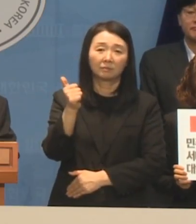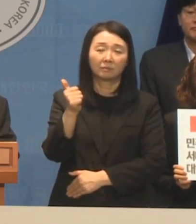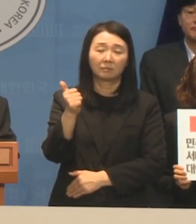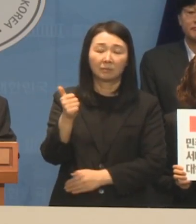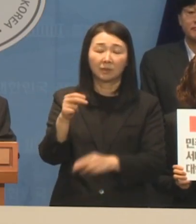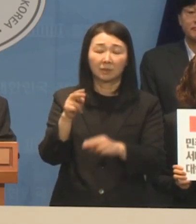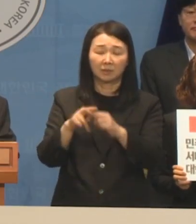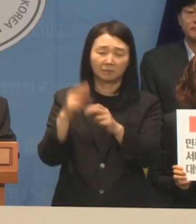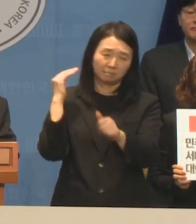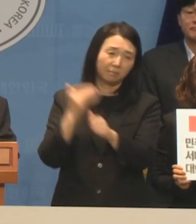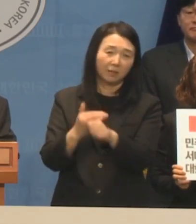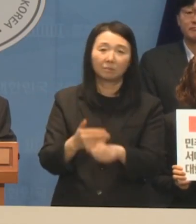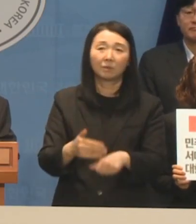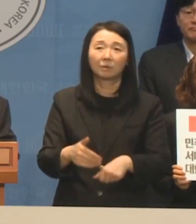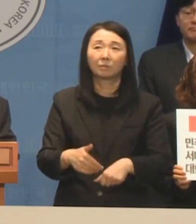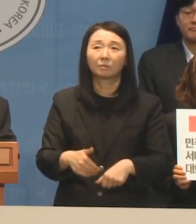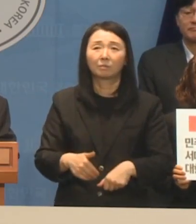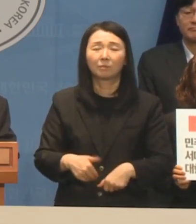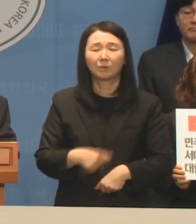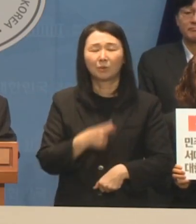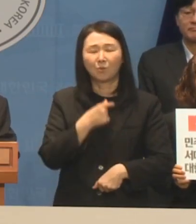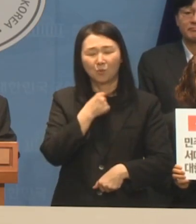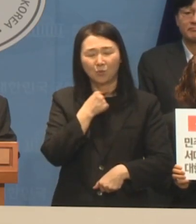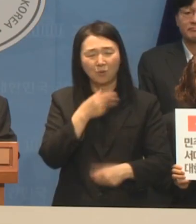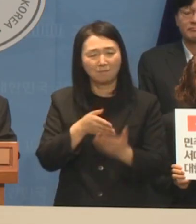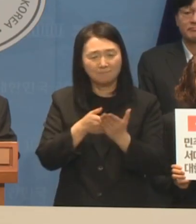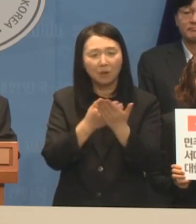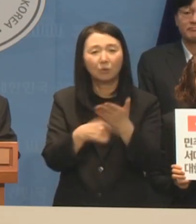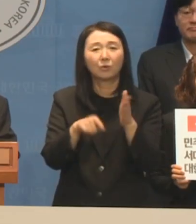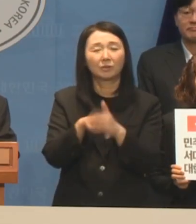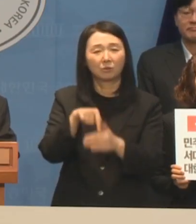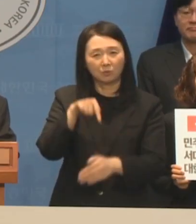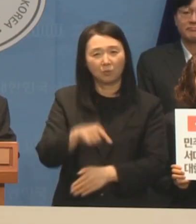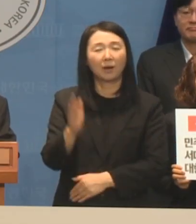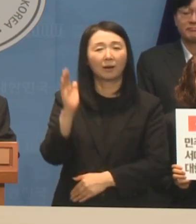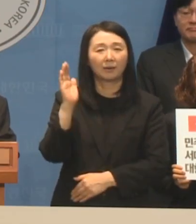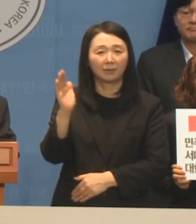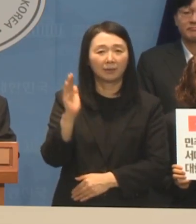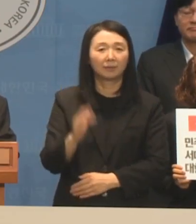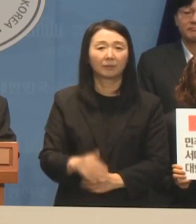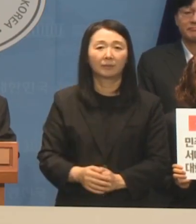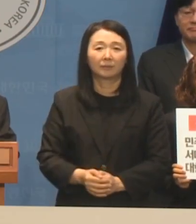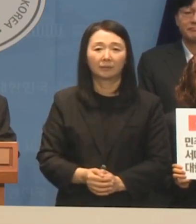대통령직에서 파면한다 주문하기 위해서 이 자리에 섰습니다.